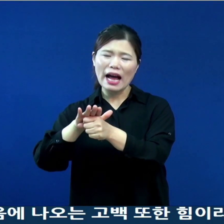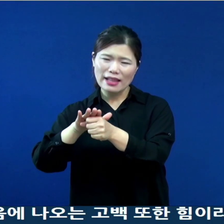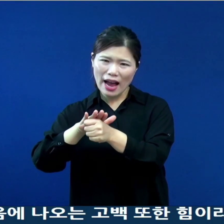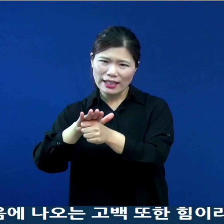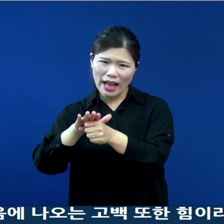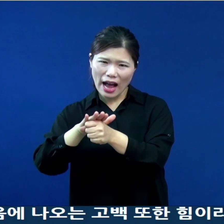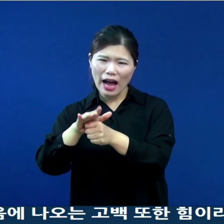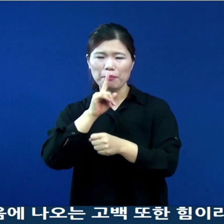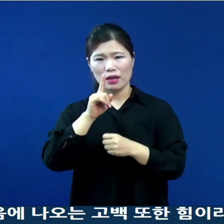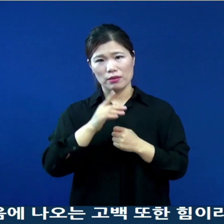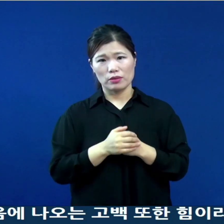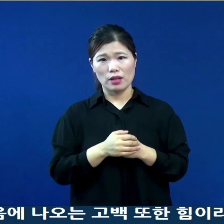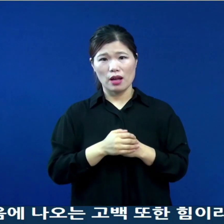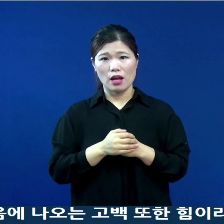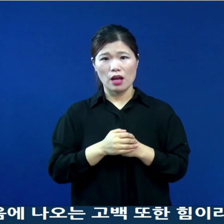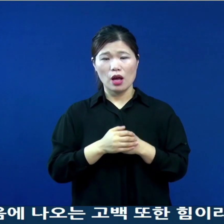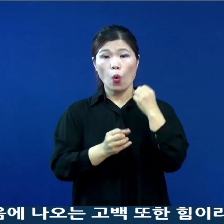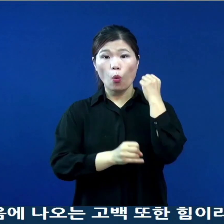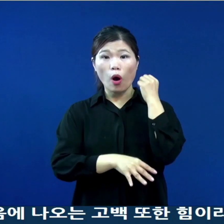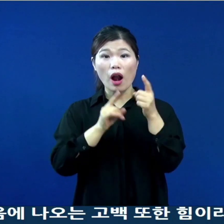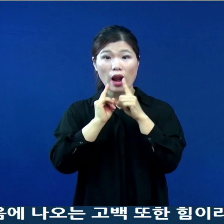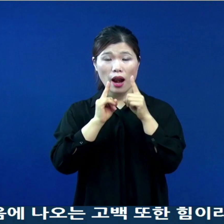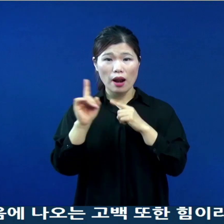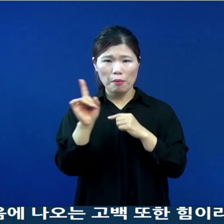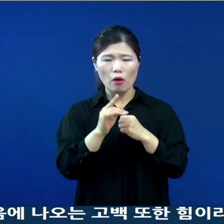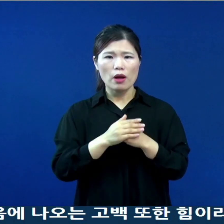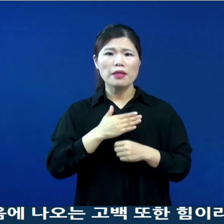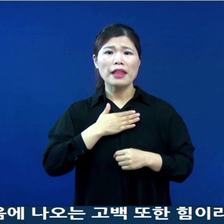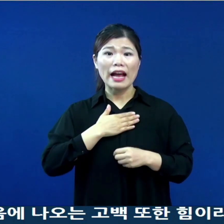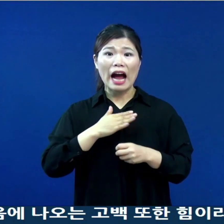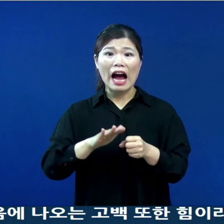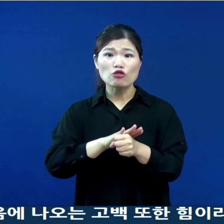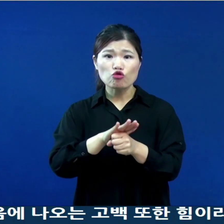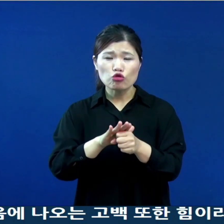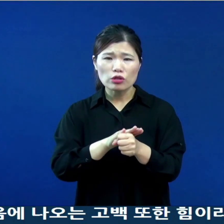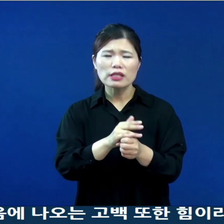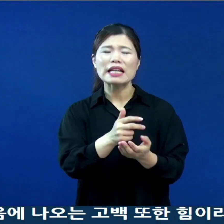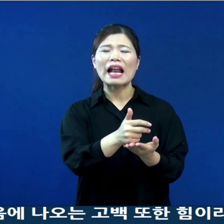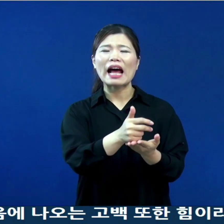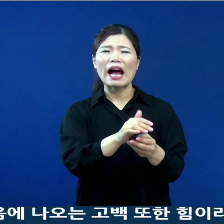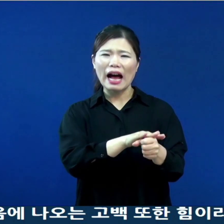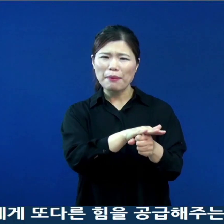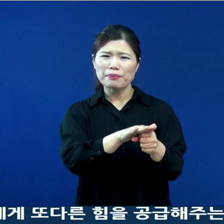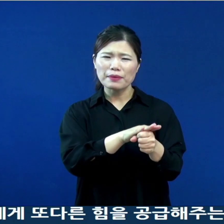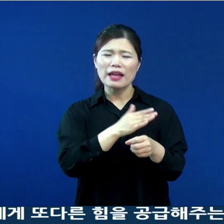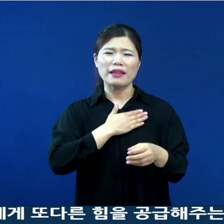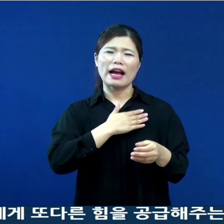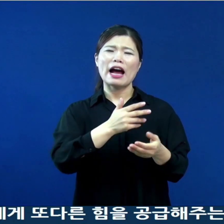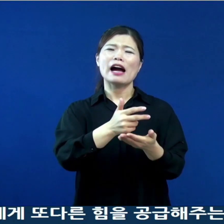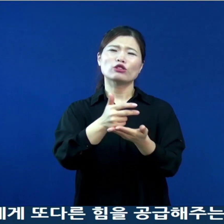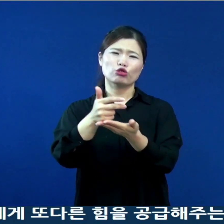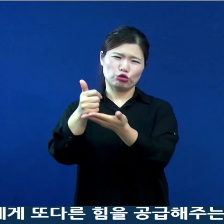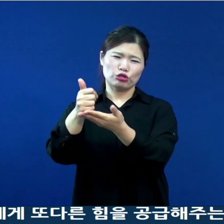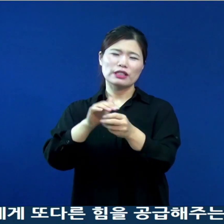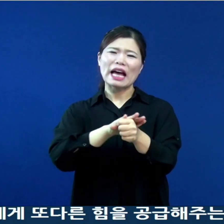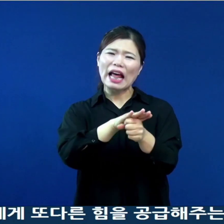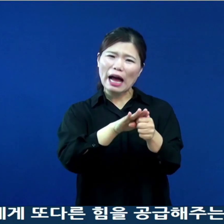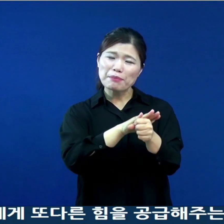사실 원어적으로 보면요, 내가 주를 사랑하나이다가 먼저 나옵니다. 내가 주를